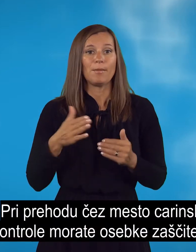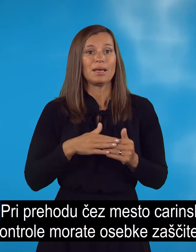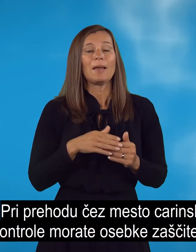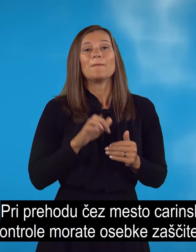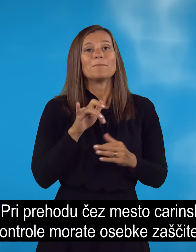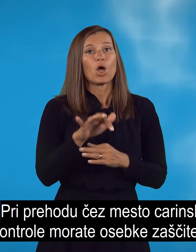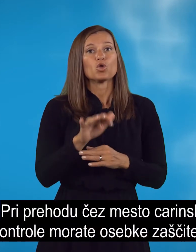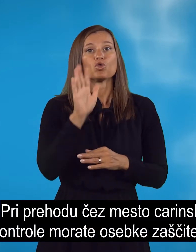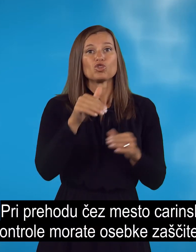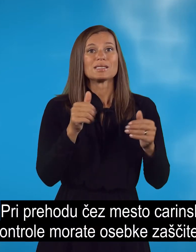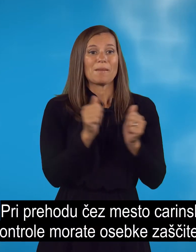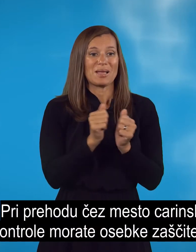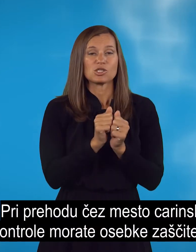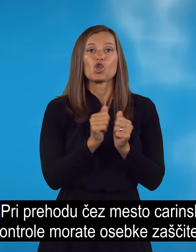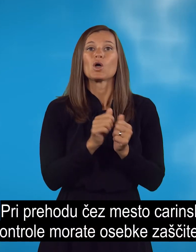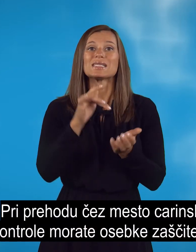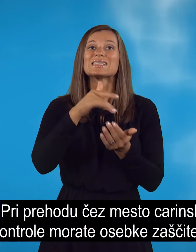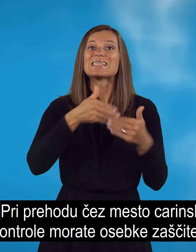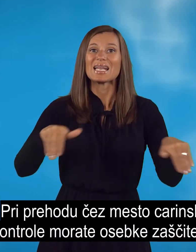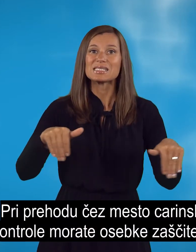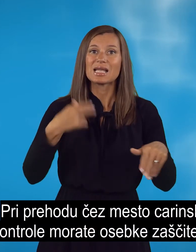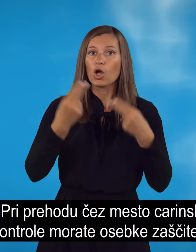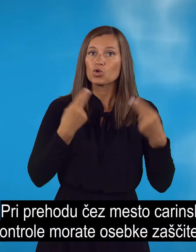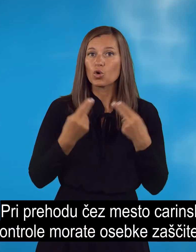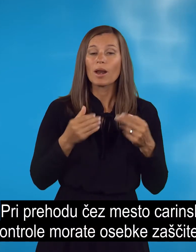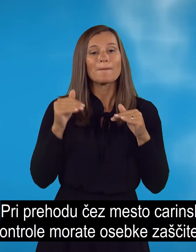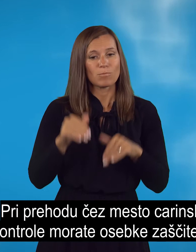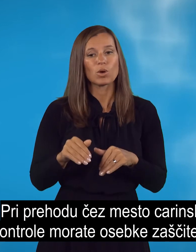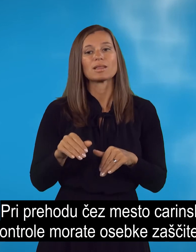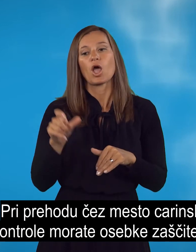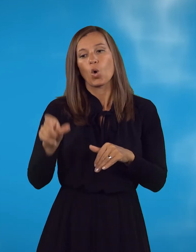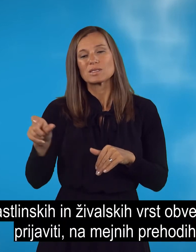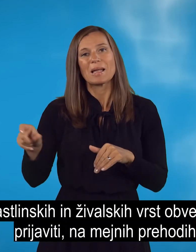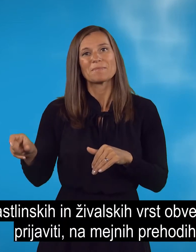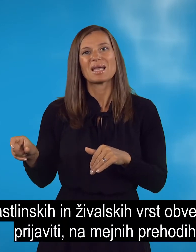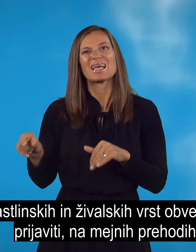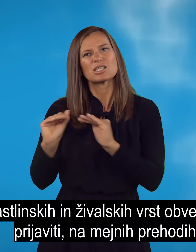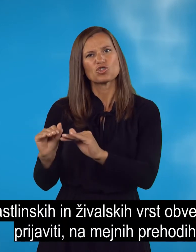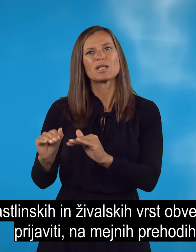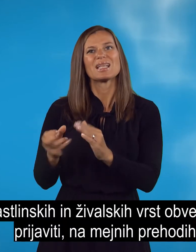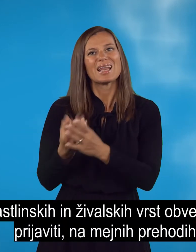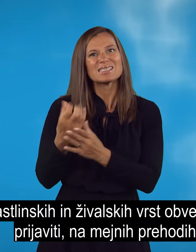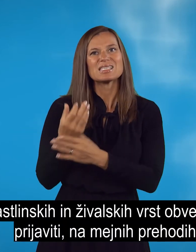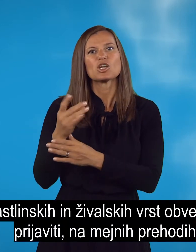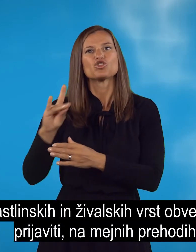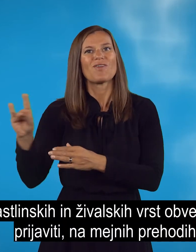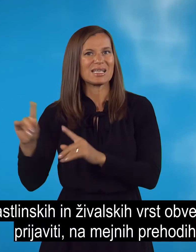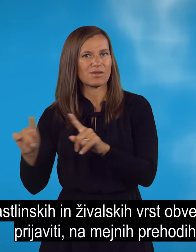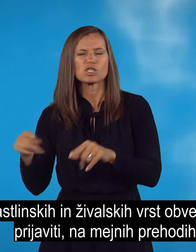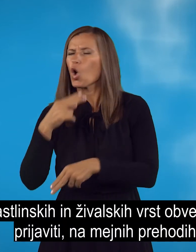Pri prehodu čez mesto carinske kontrole morate osebke zaščitenih rastlinskih in živalskih vrst obvezno